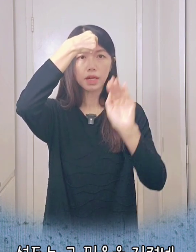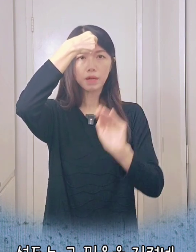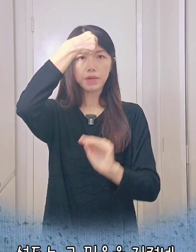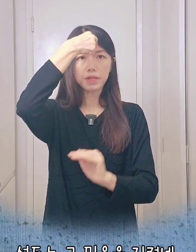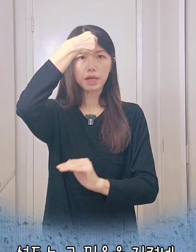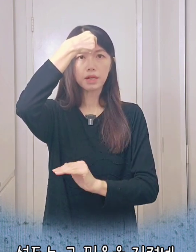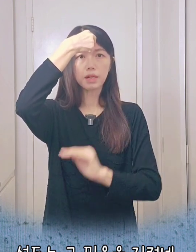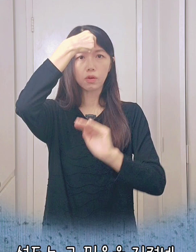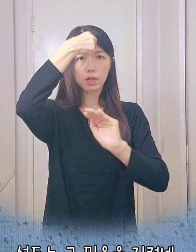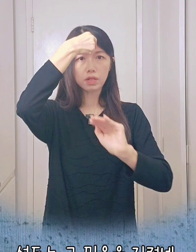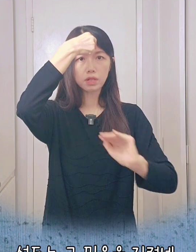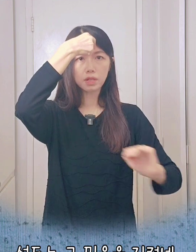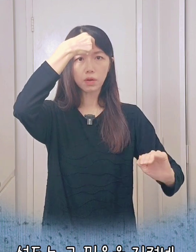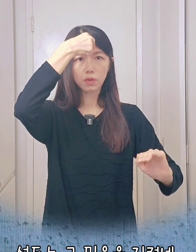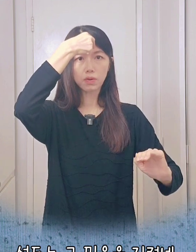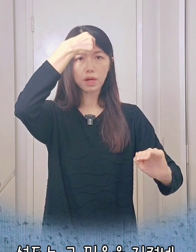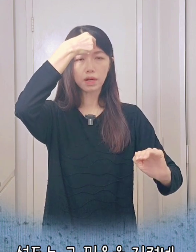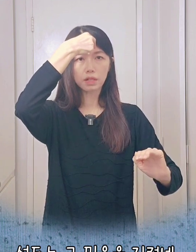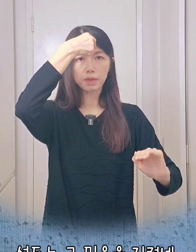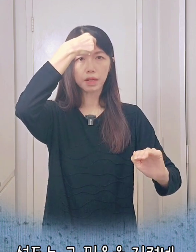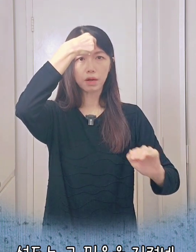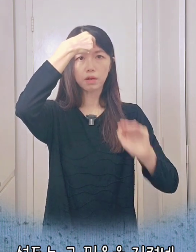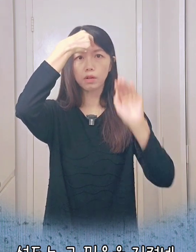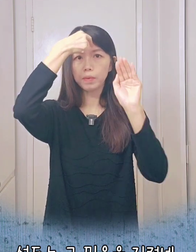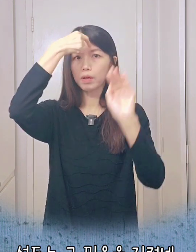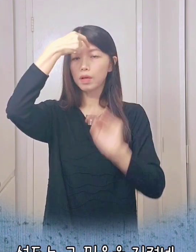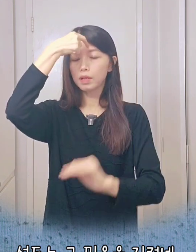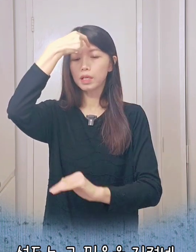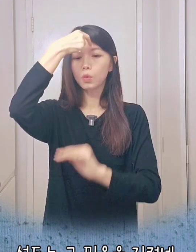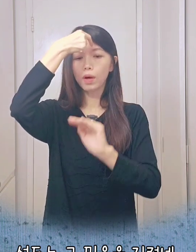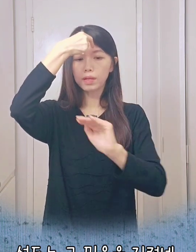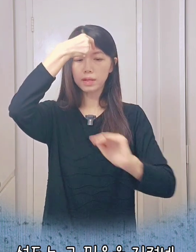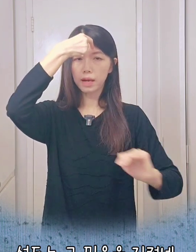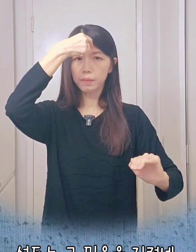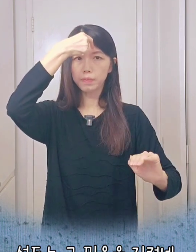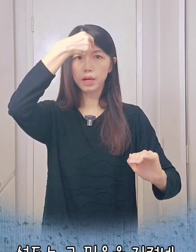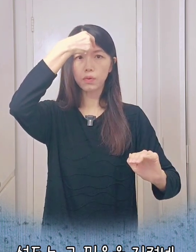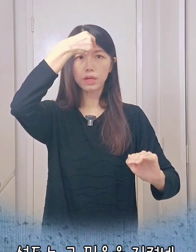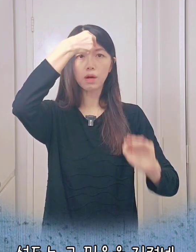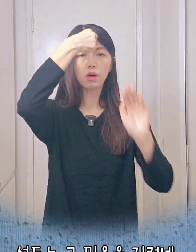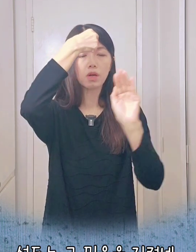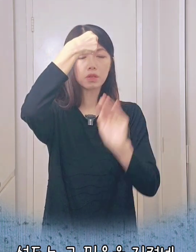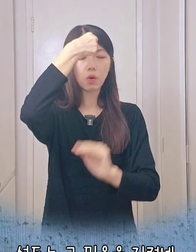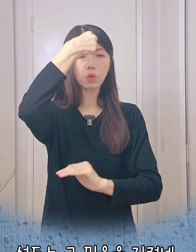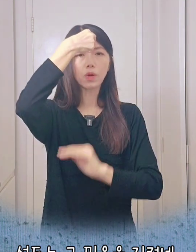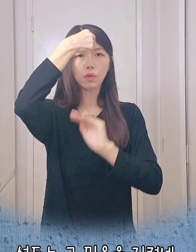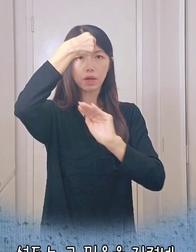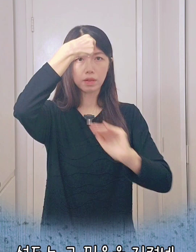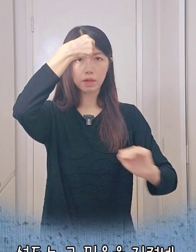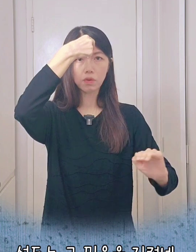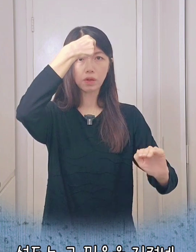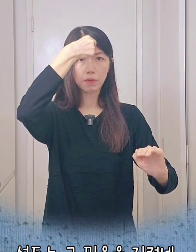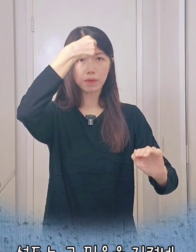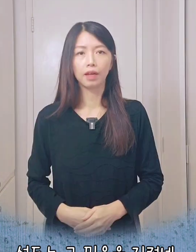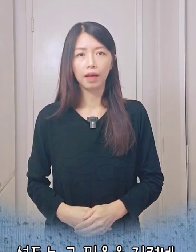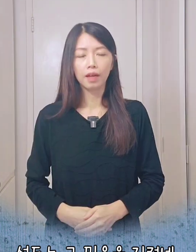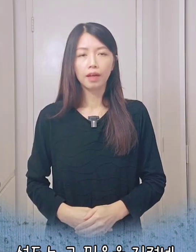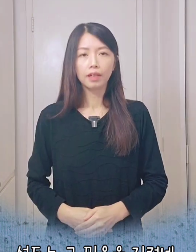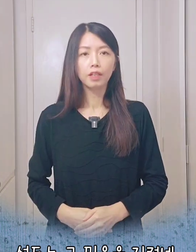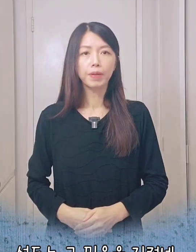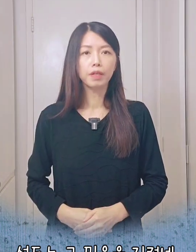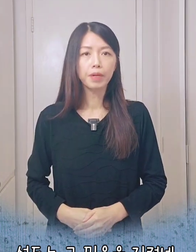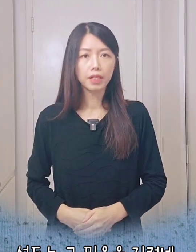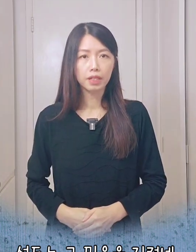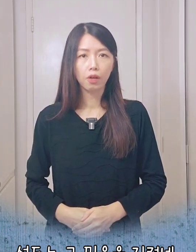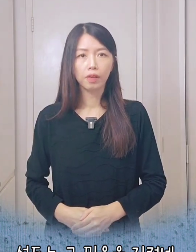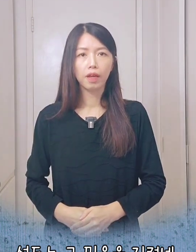아시죠? 사람인자를 이렇게 쓰신다고 생각하시면 돼요. 그러면 기도하는 사람이라고 해서 성도라고 하는 뜻의 수어가 됩니다.